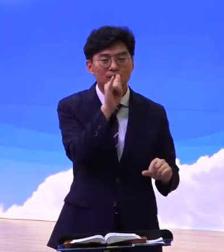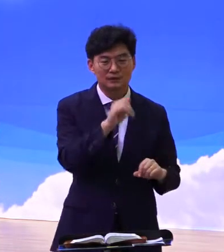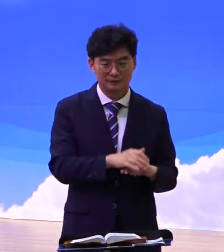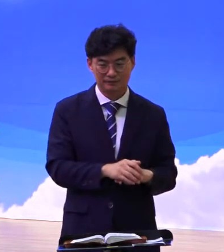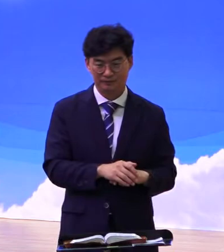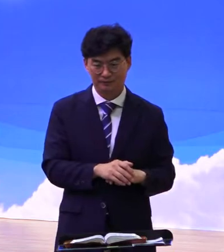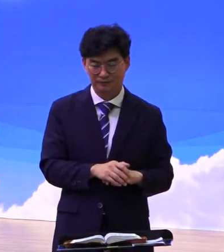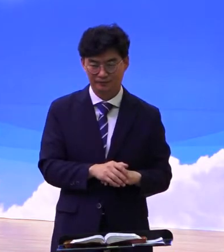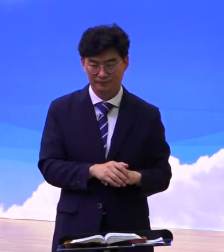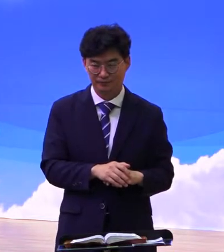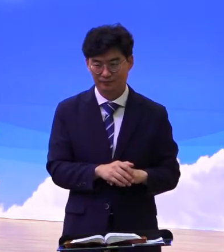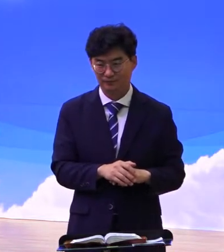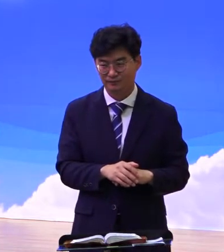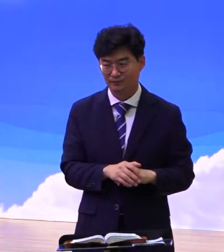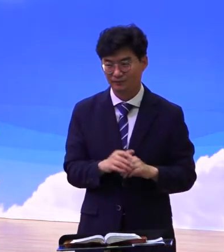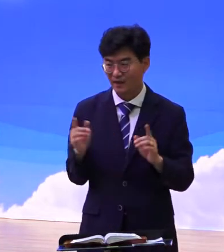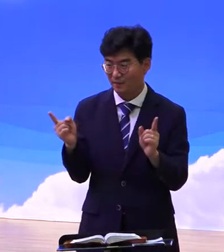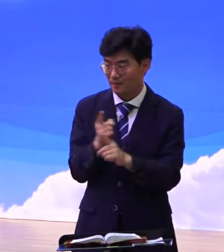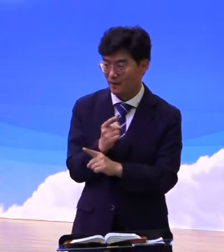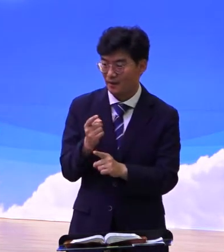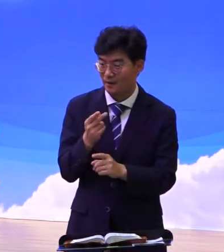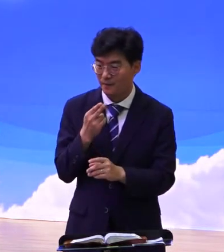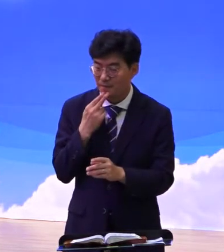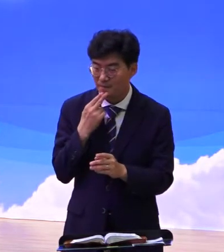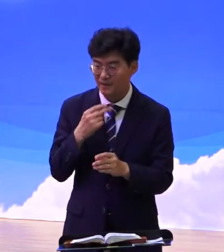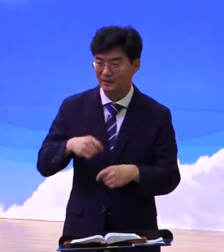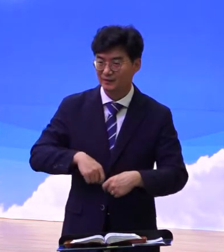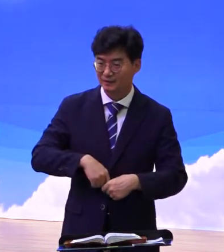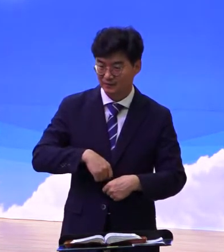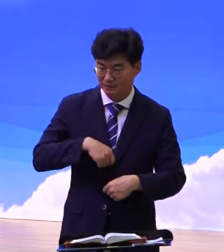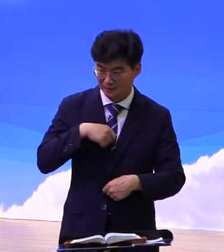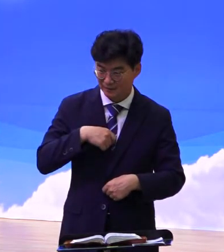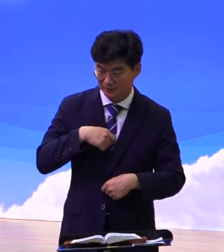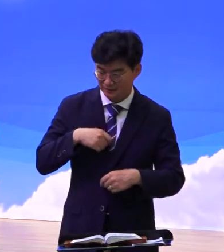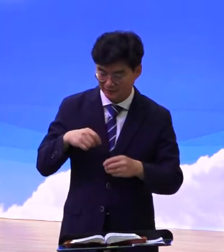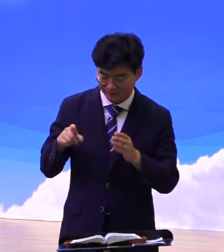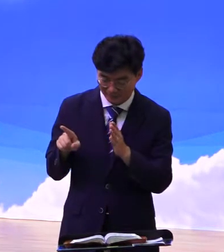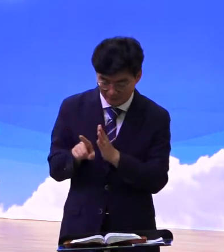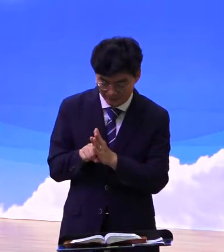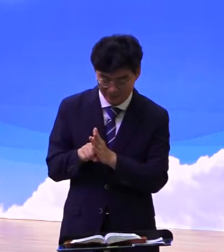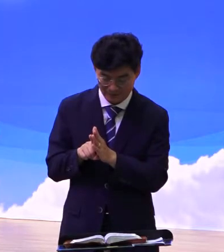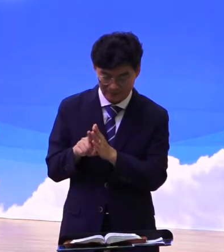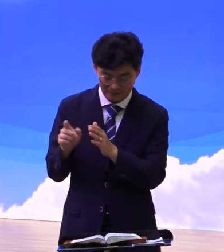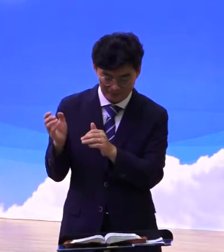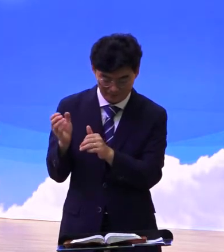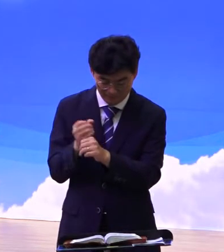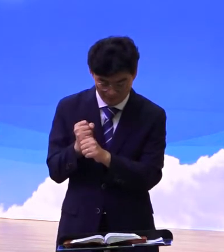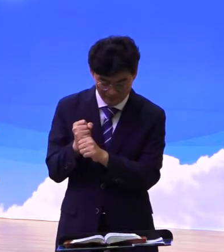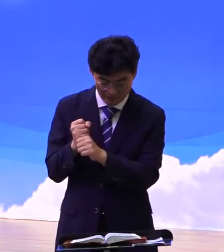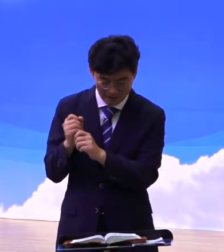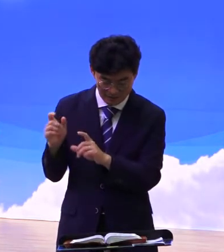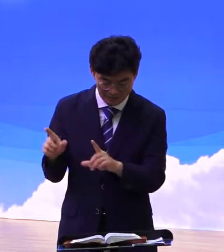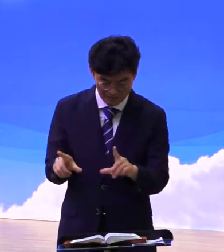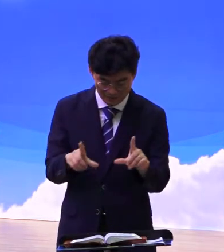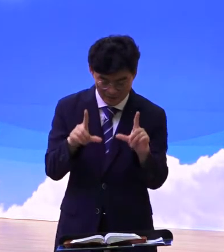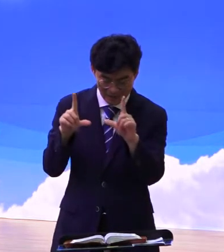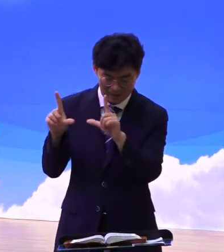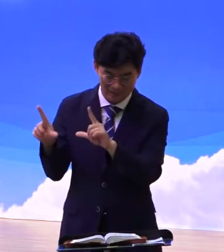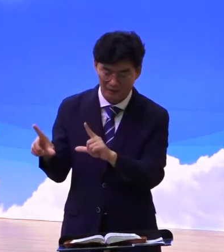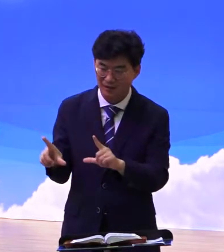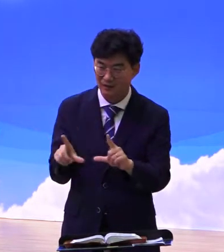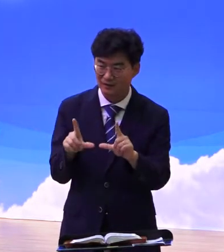붙잡고, 내 눈앞에 보이는 것에 제한을 받고 얽매이는 삶이지만,